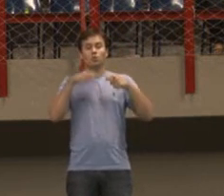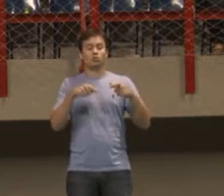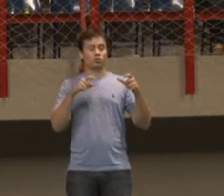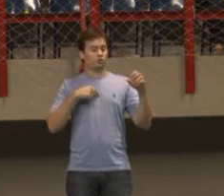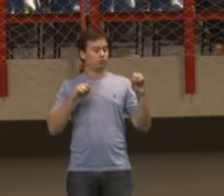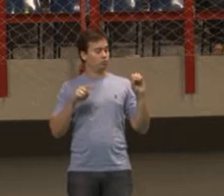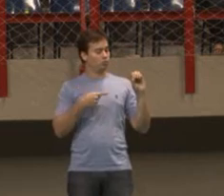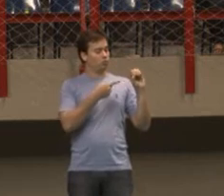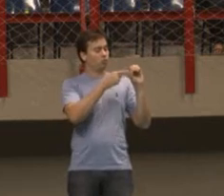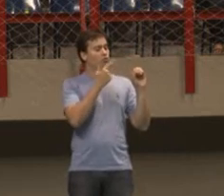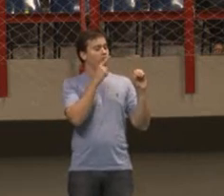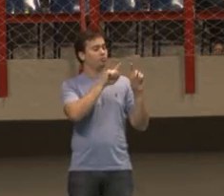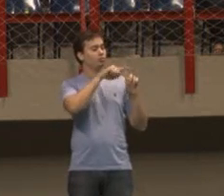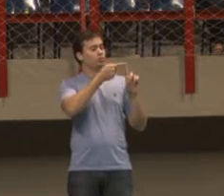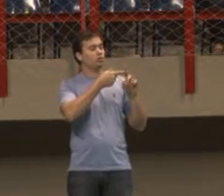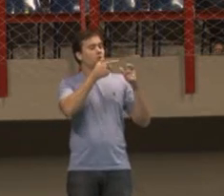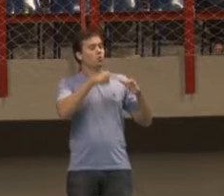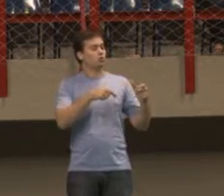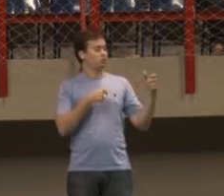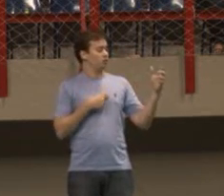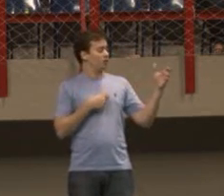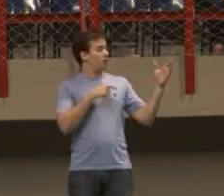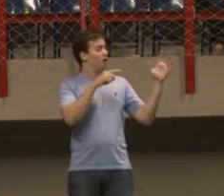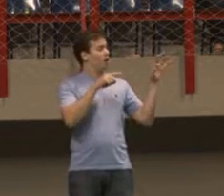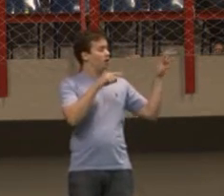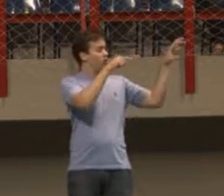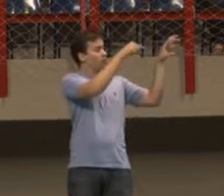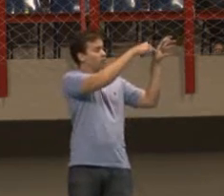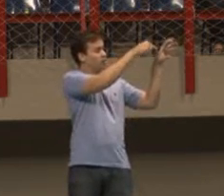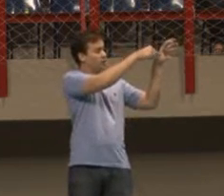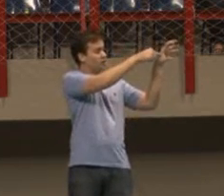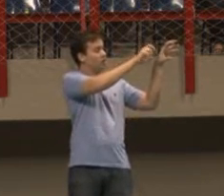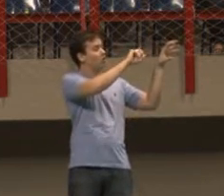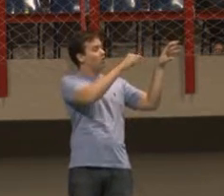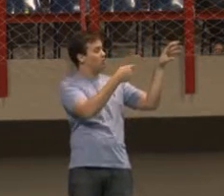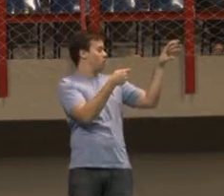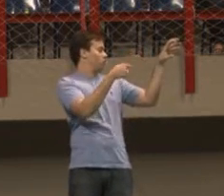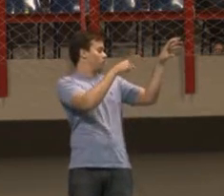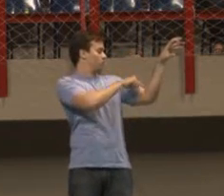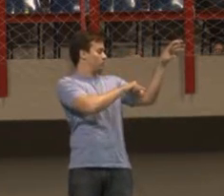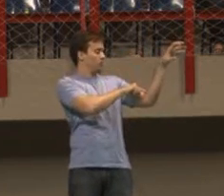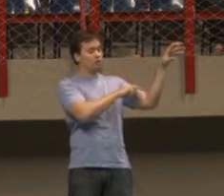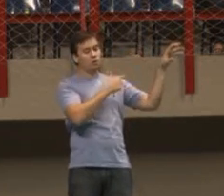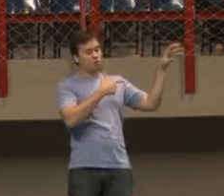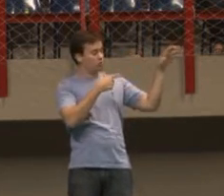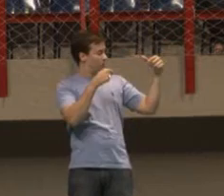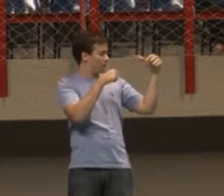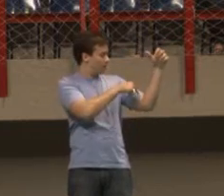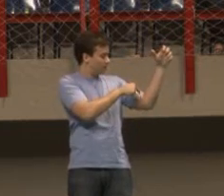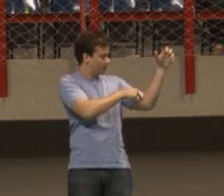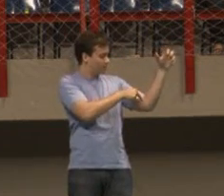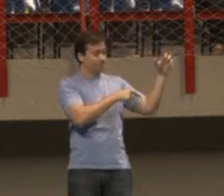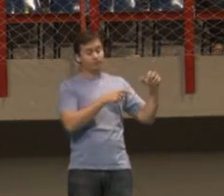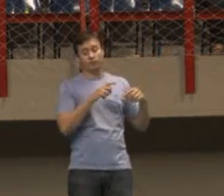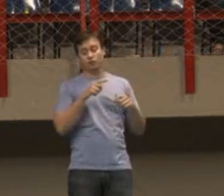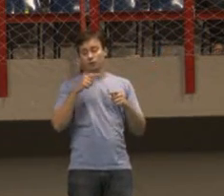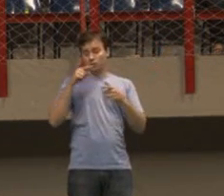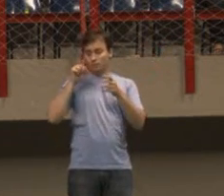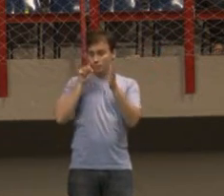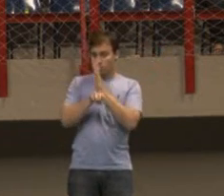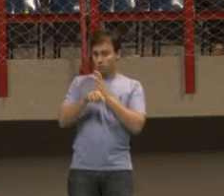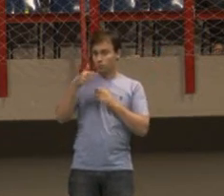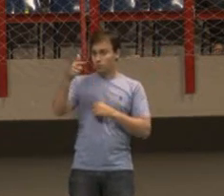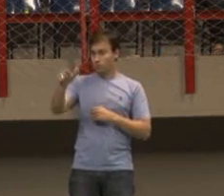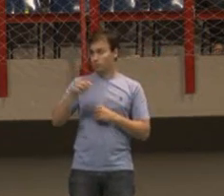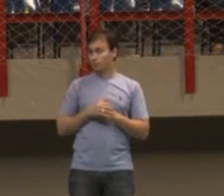fecundação? No útero ou na tuba uterina? Tuba uterina. Segunda pergunta importante: